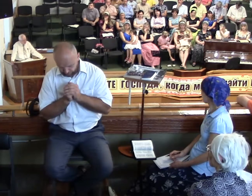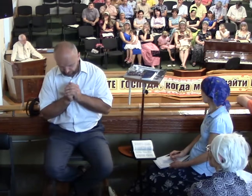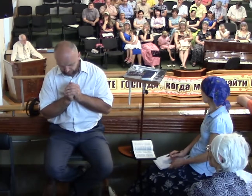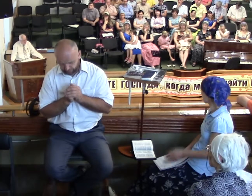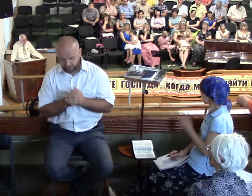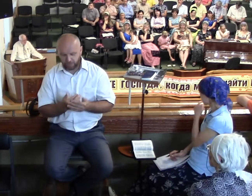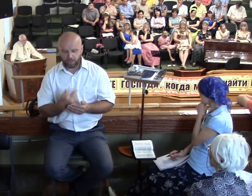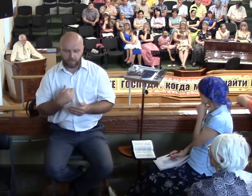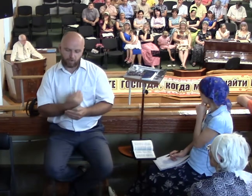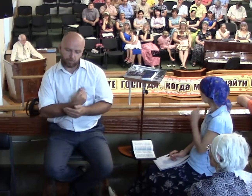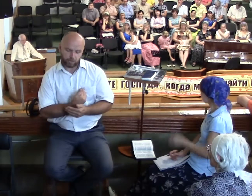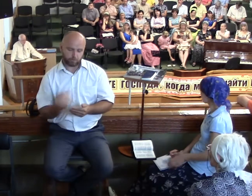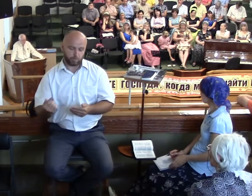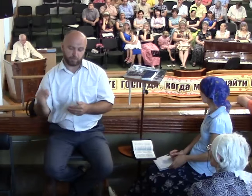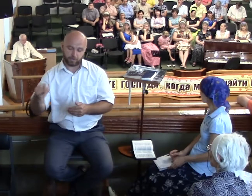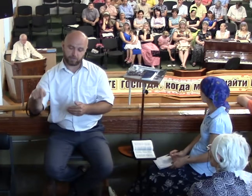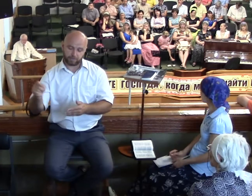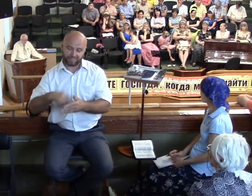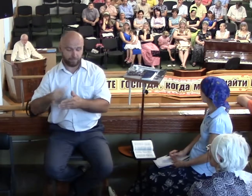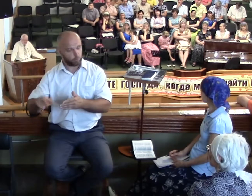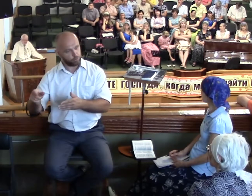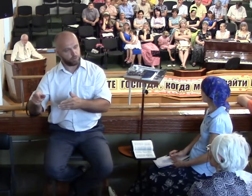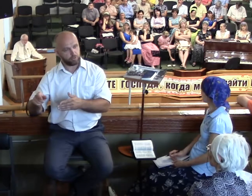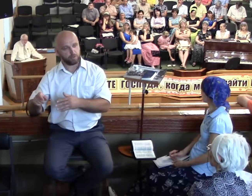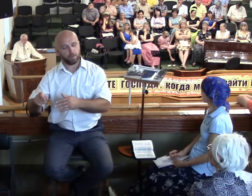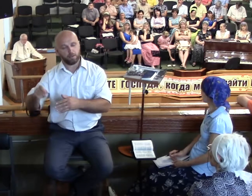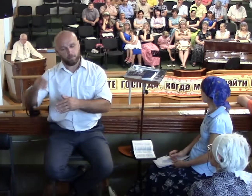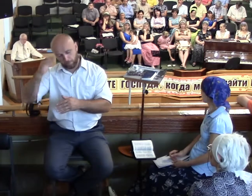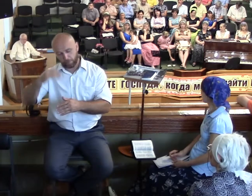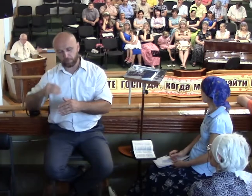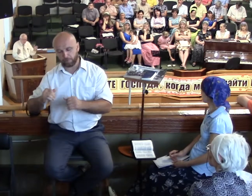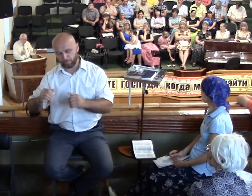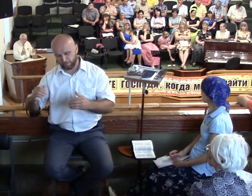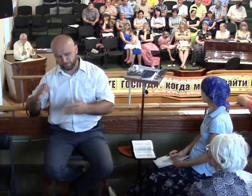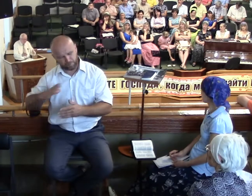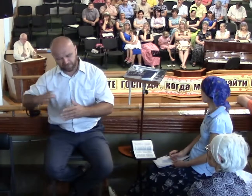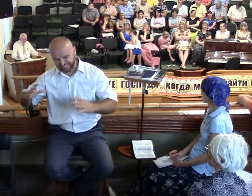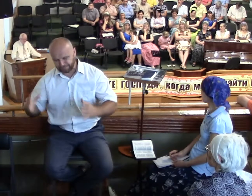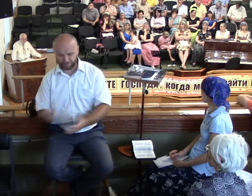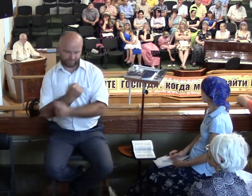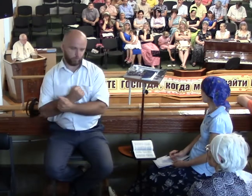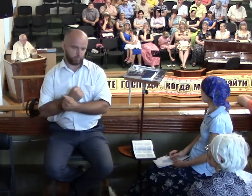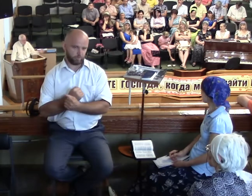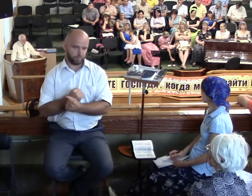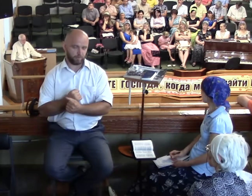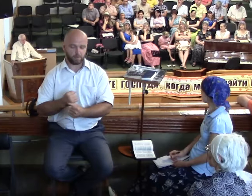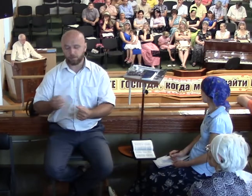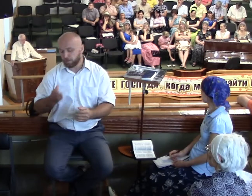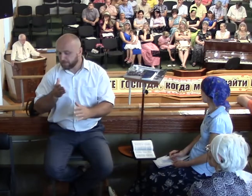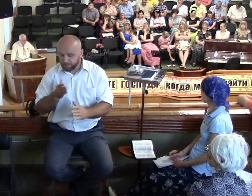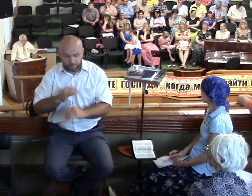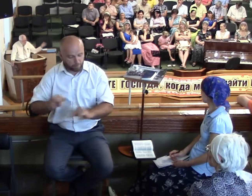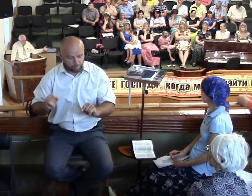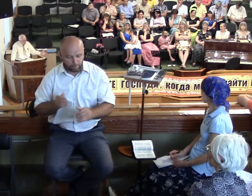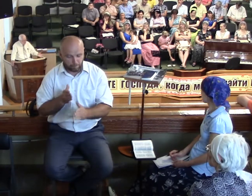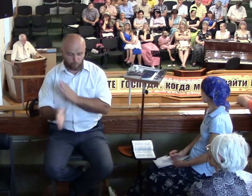Я хотел так, чтобы он был спасен. Мы постоянно молились всей семьей, чтобы он был спасен. Но он не понимает,